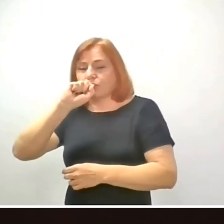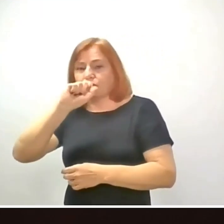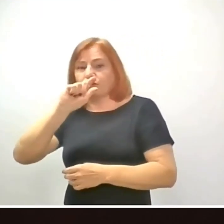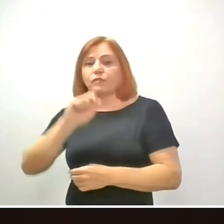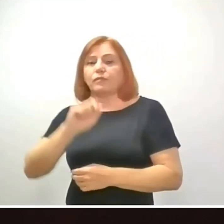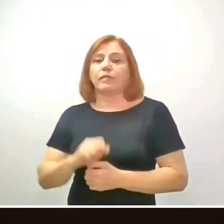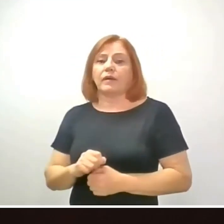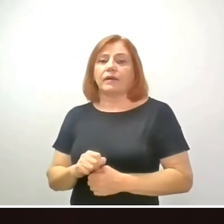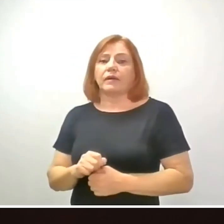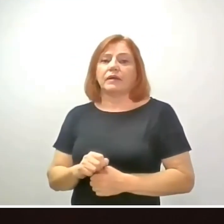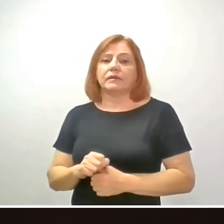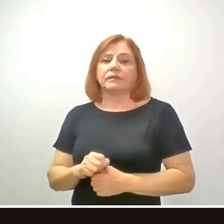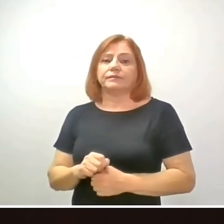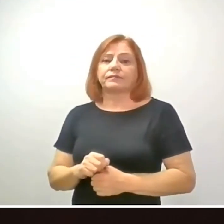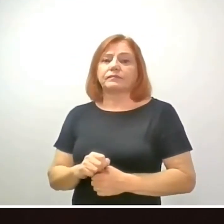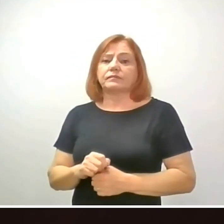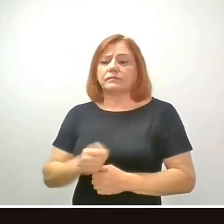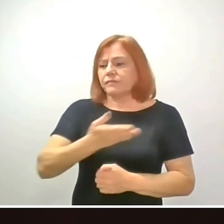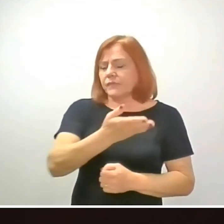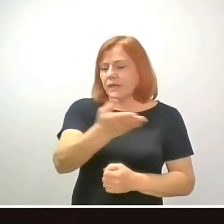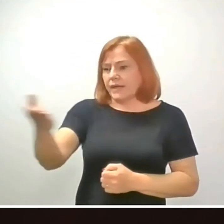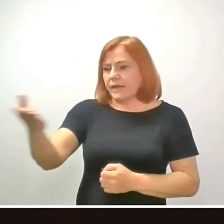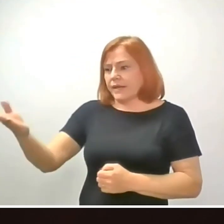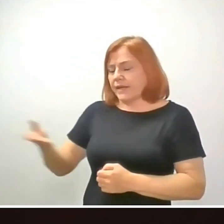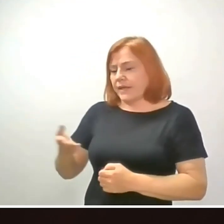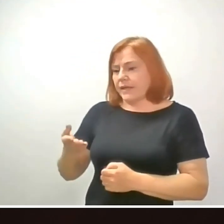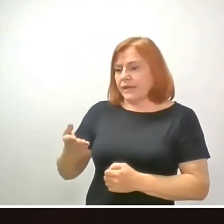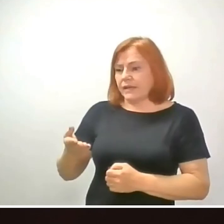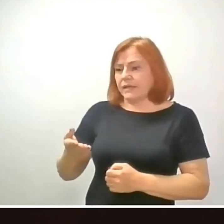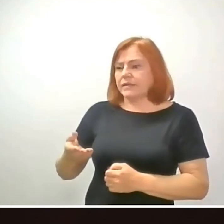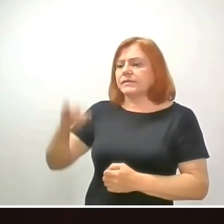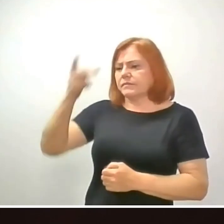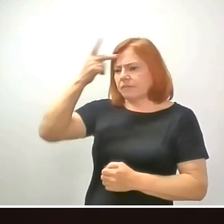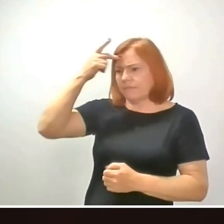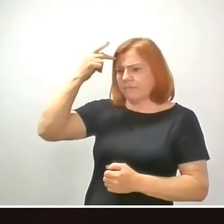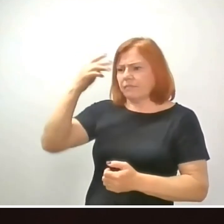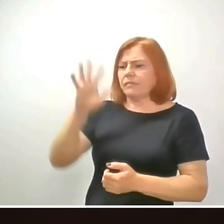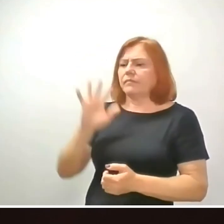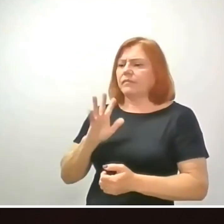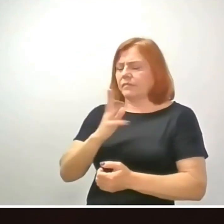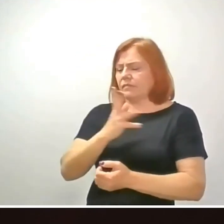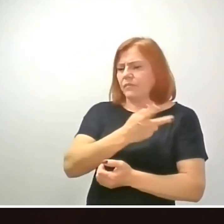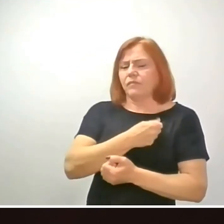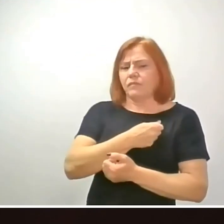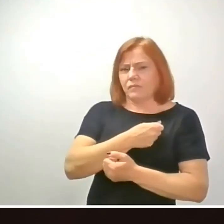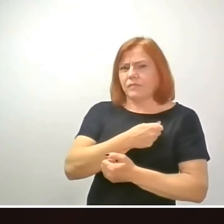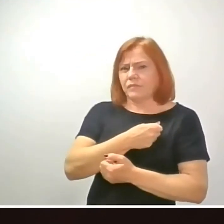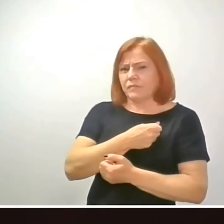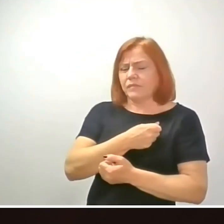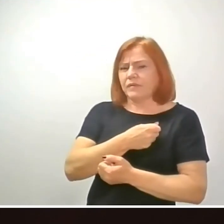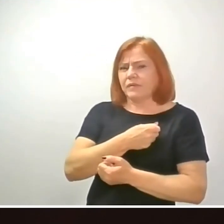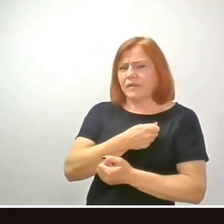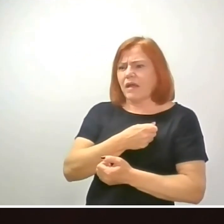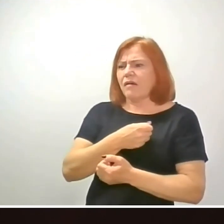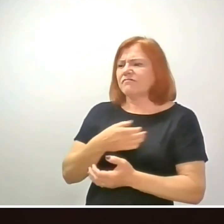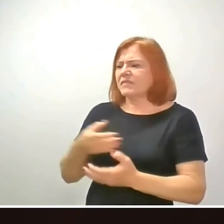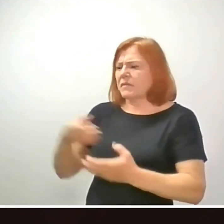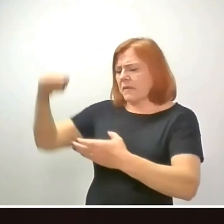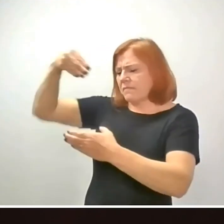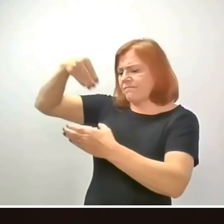sejam eles em nós, para que o mundo creia que tu me